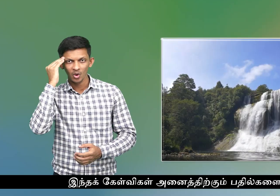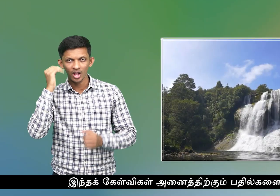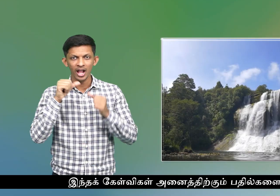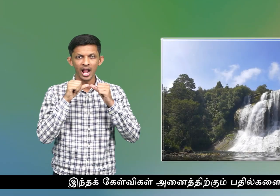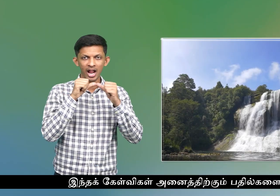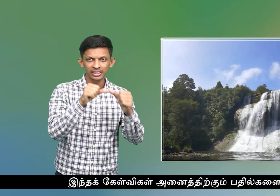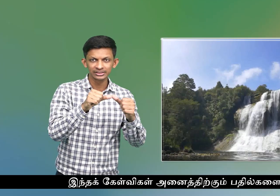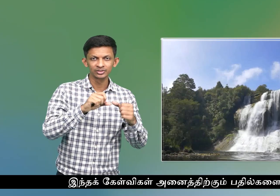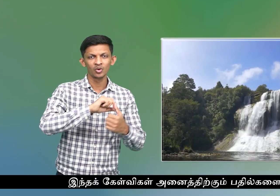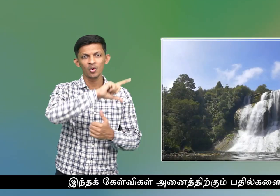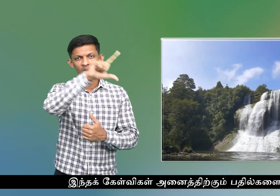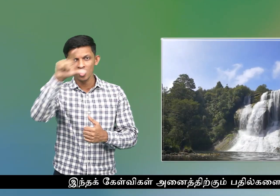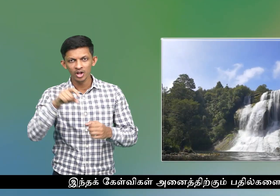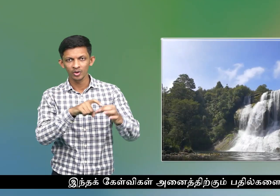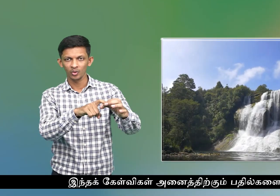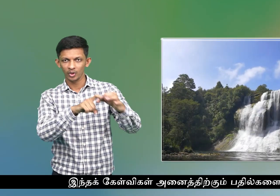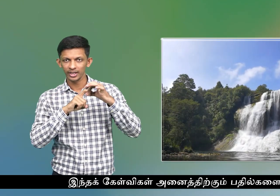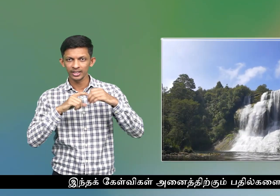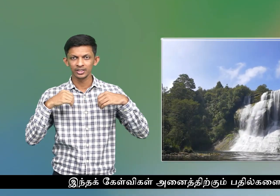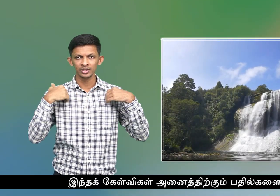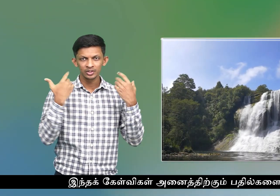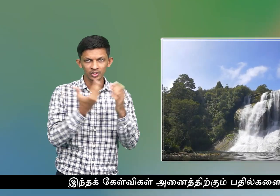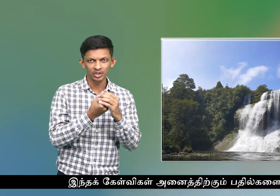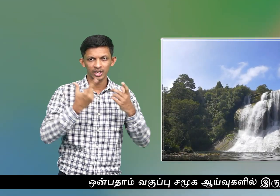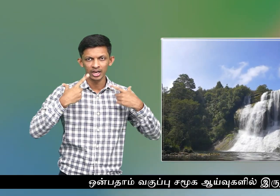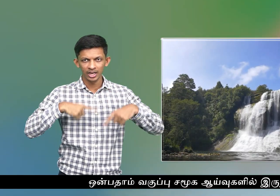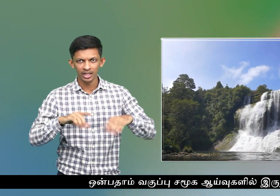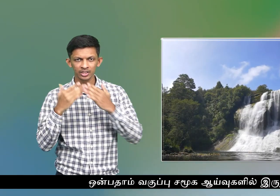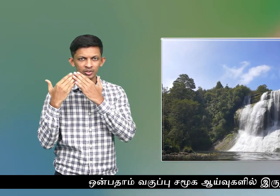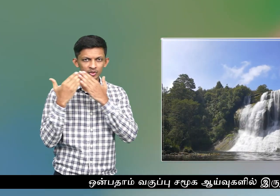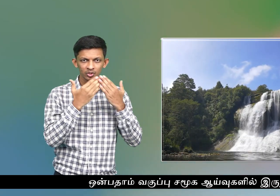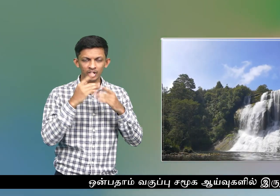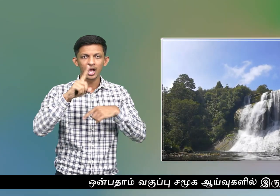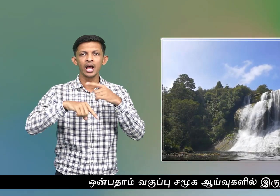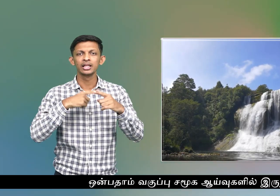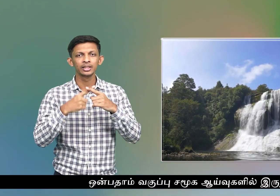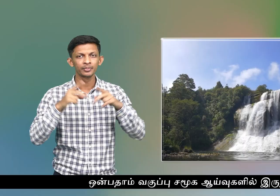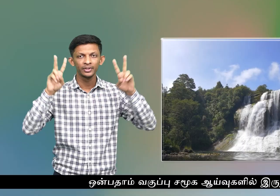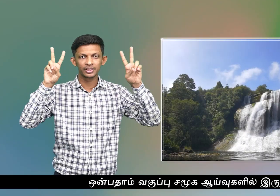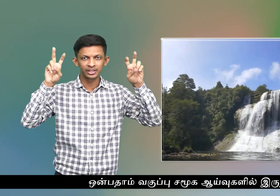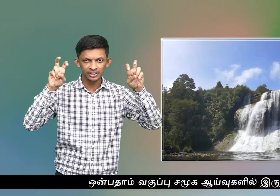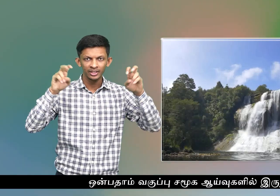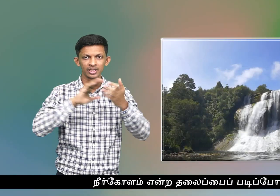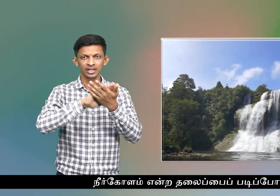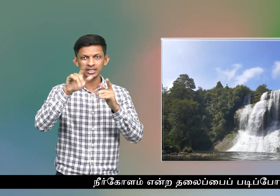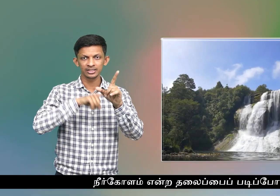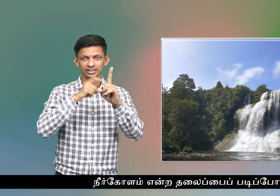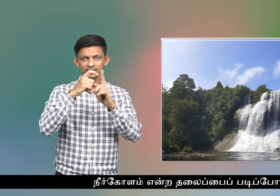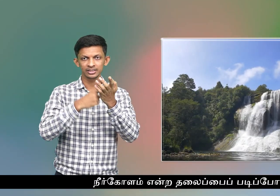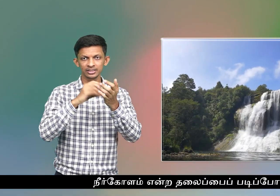இந்த கேள்விகள் அனைத்திற்கும் பதில்களை அறிய 9ஆம் வகுப்பு சமூக அறிவியலிலிருந்து நீர்க்கோளம் என்ற